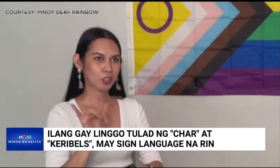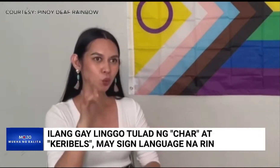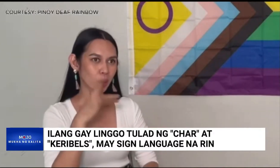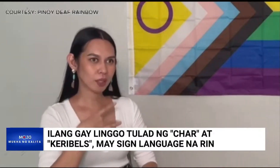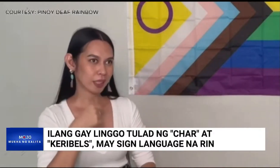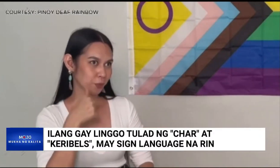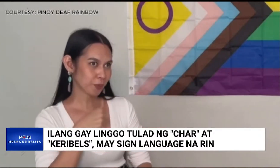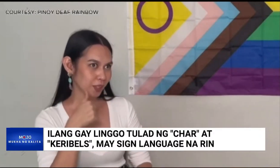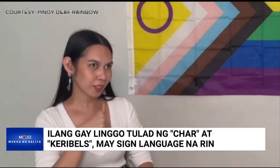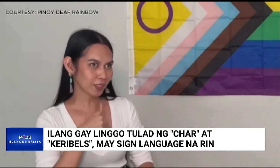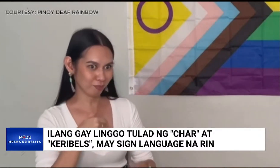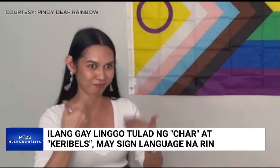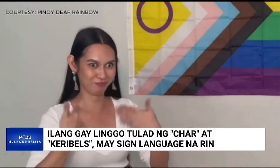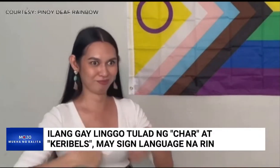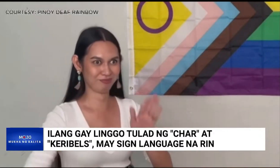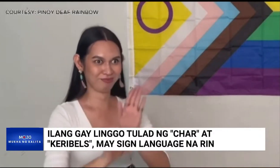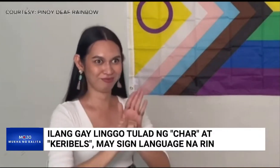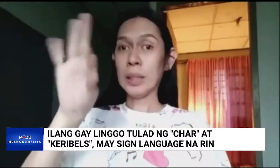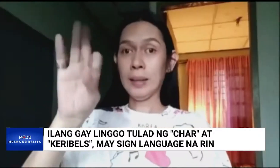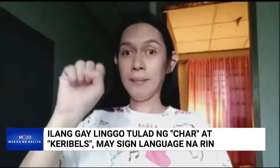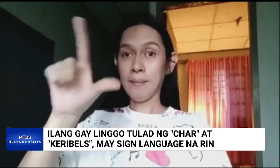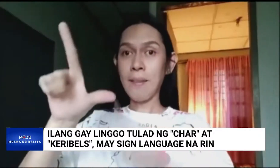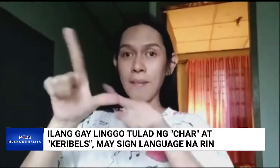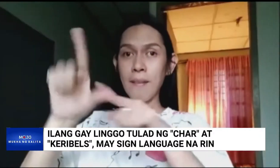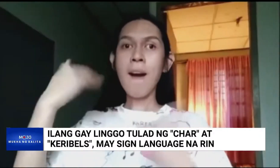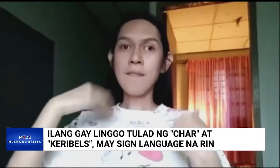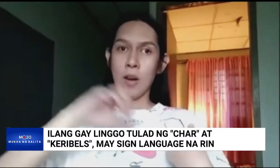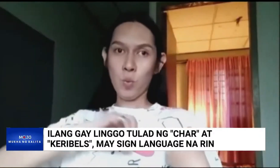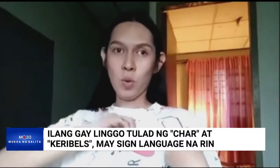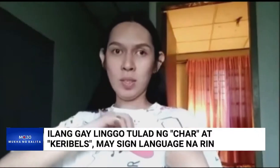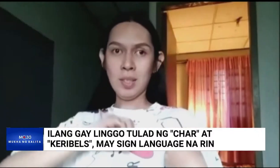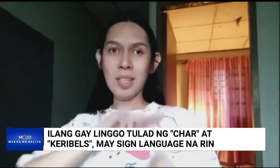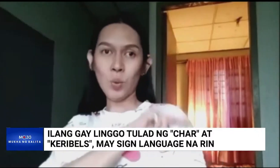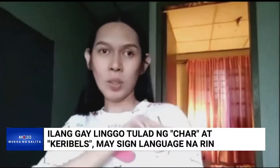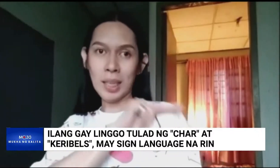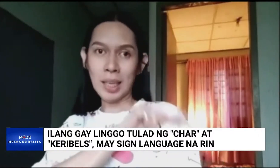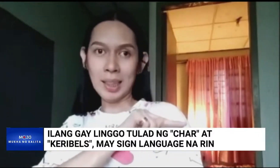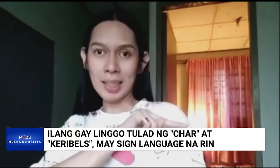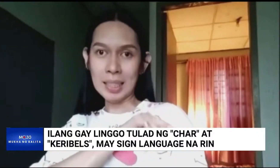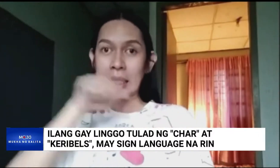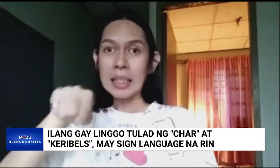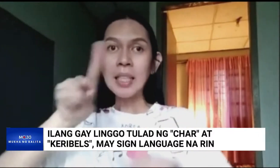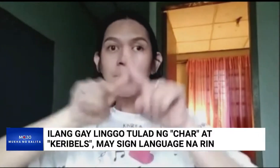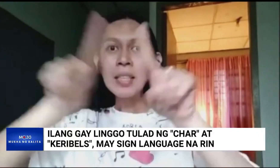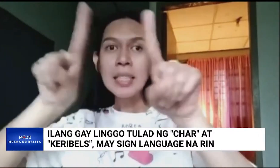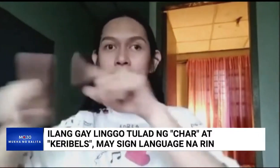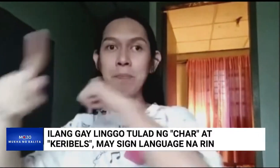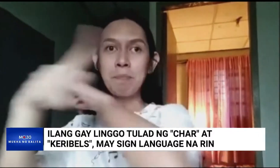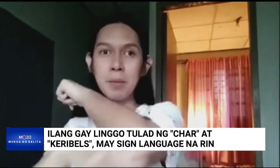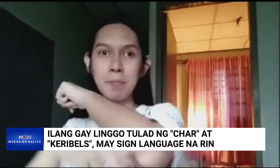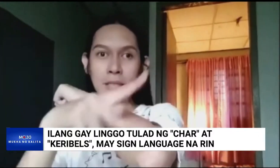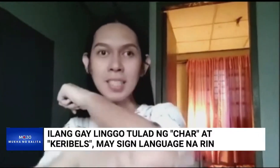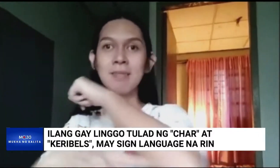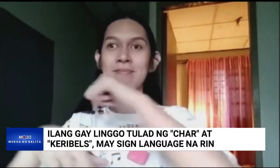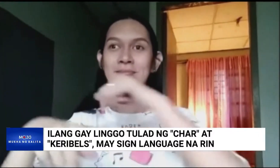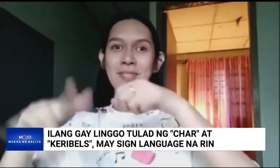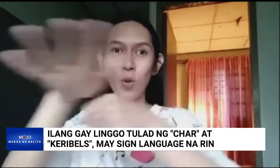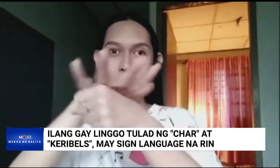paraan para makipag-usap sa isa't isa. So for FSL, meron kaming own natural signs